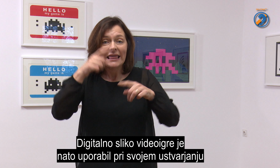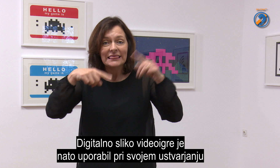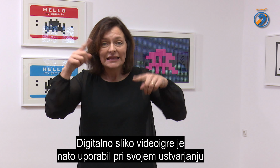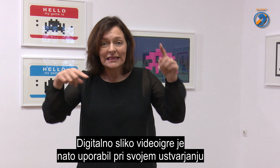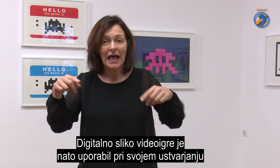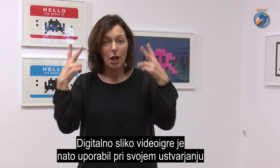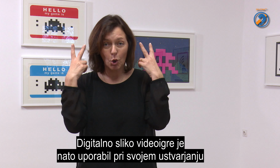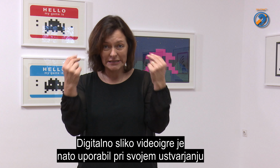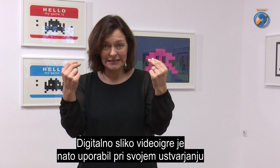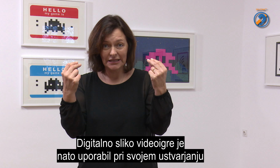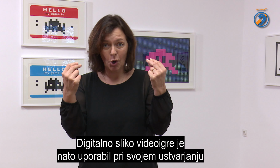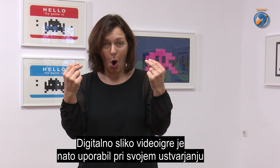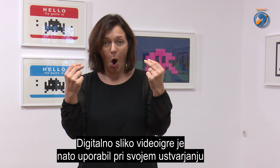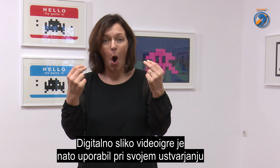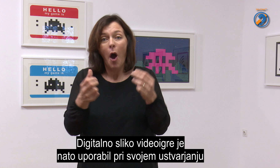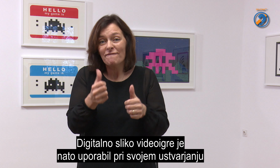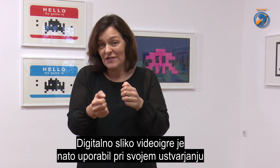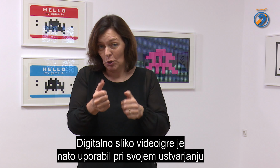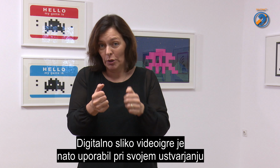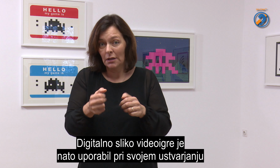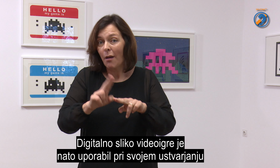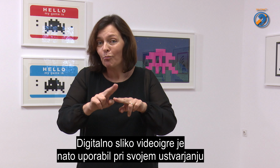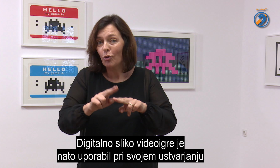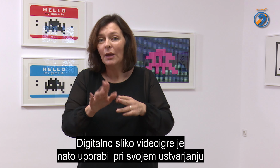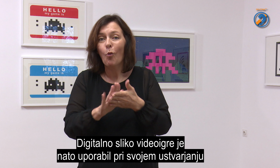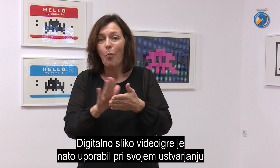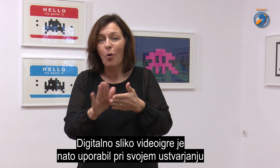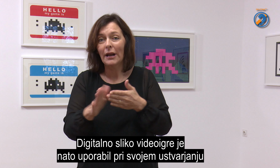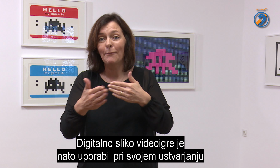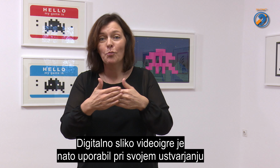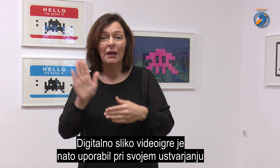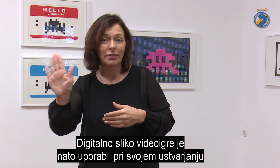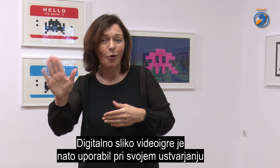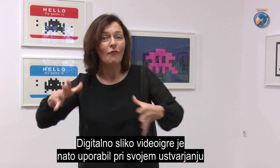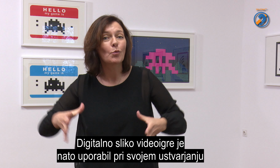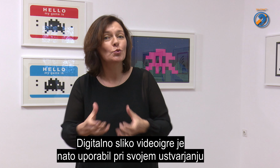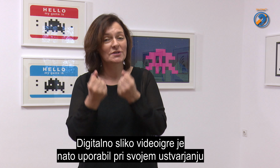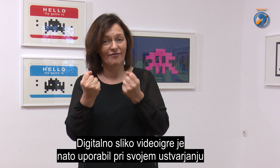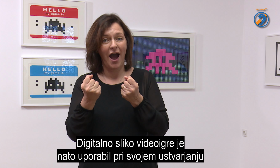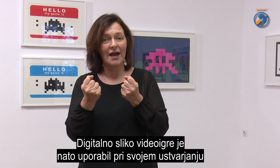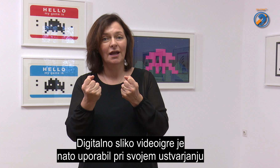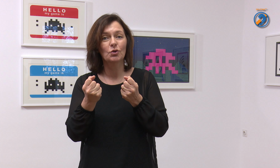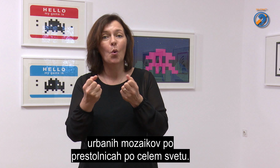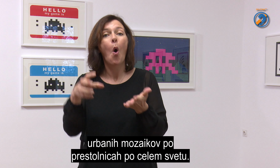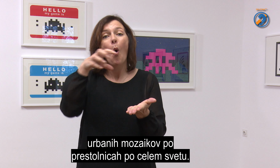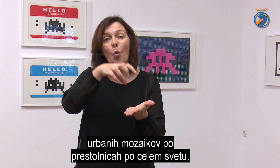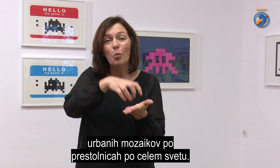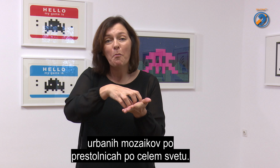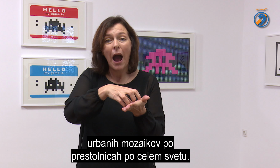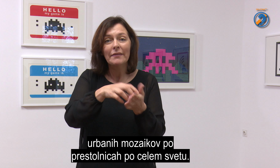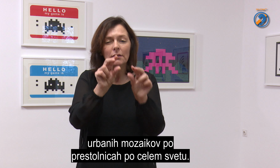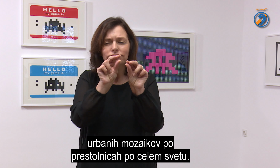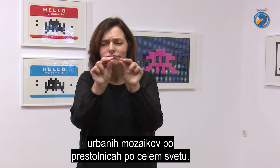Digitalno sliko videoigre je nato uporabil pri svojem ustvarjanju urbanih mozaikov